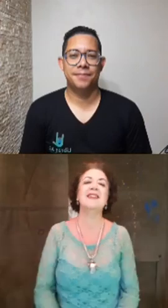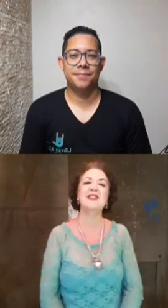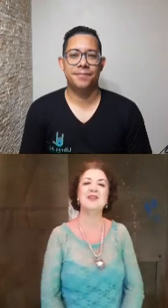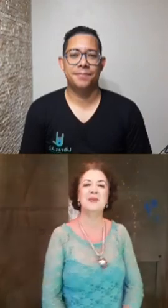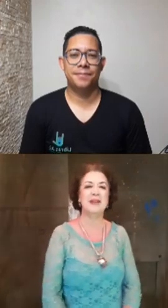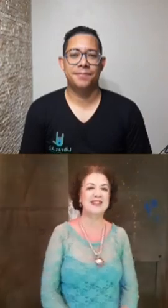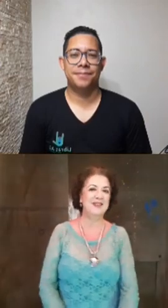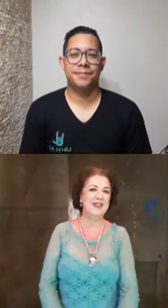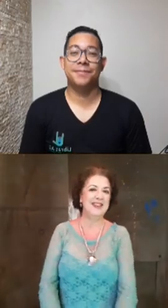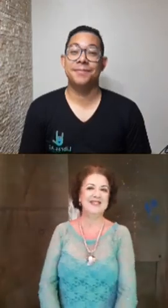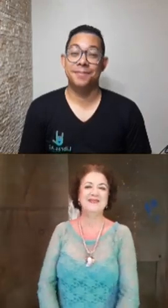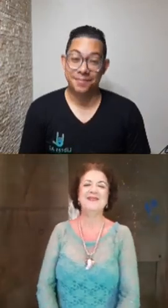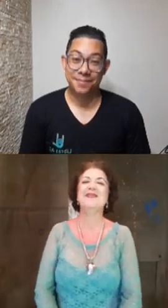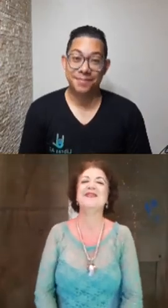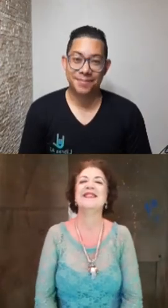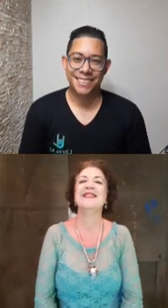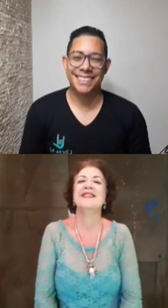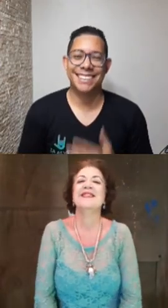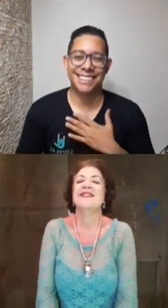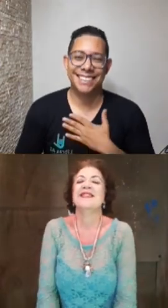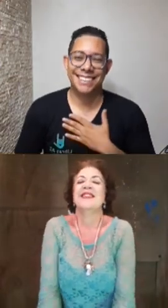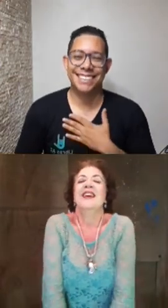Bela transformação, hein?